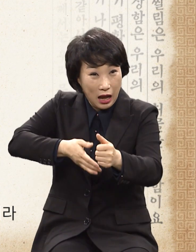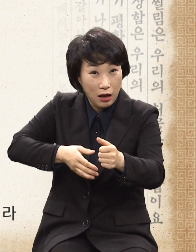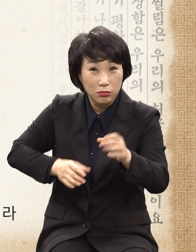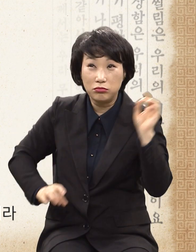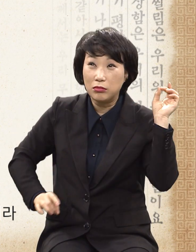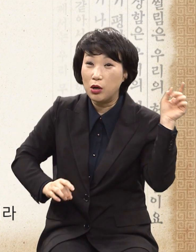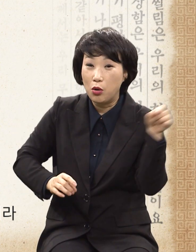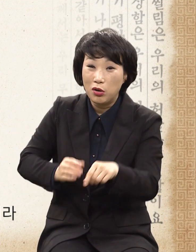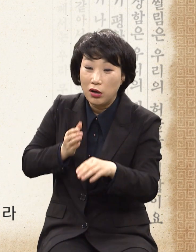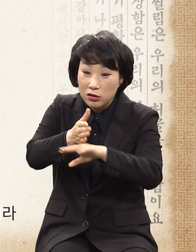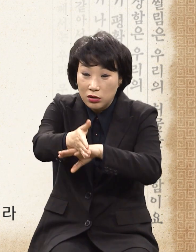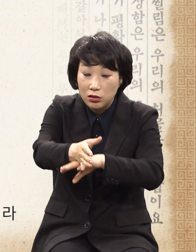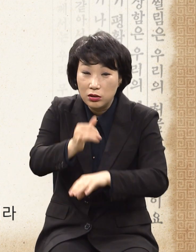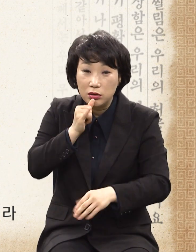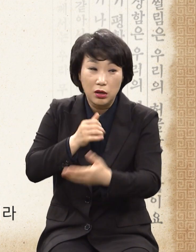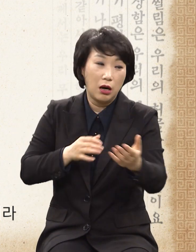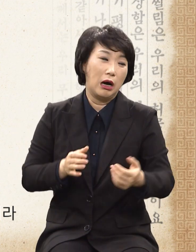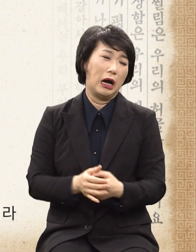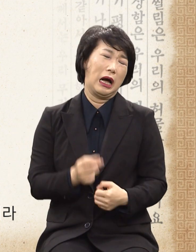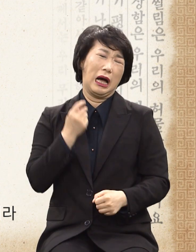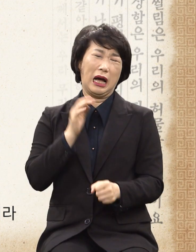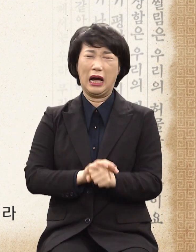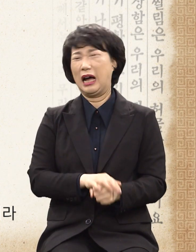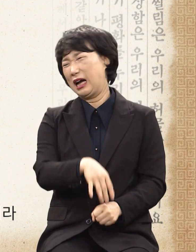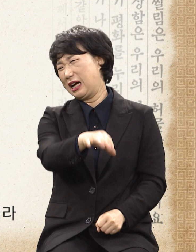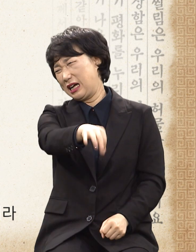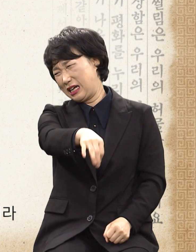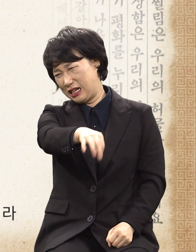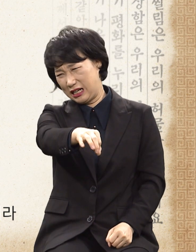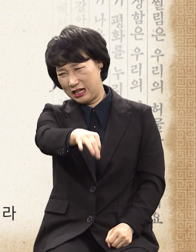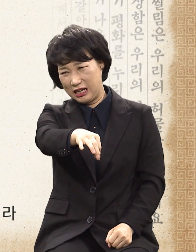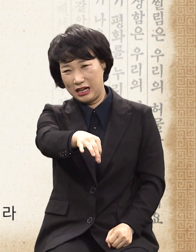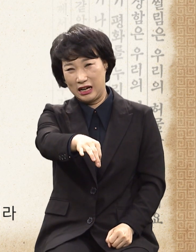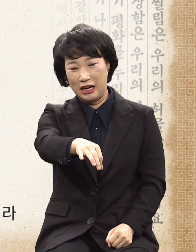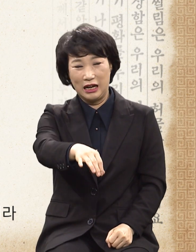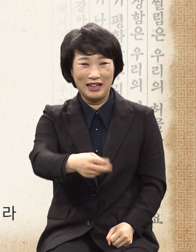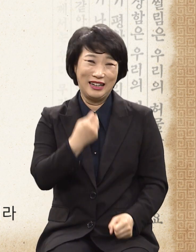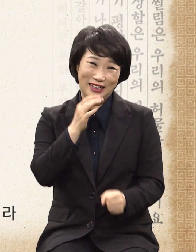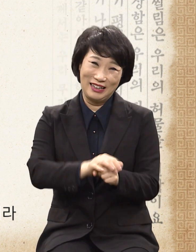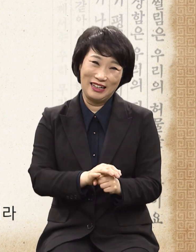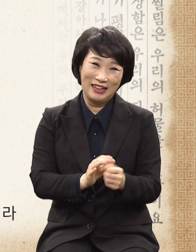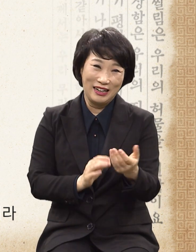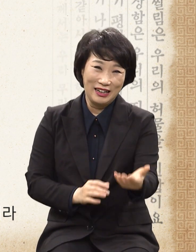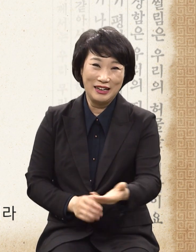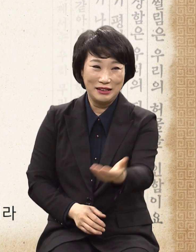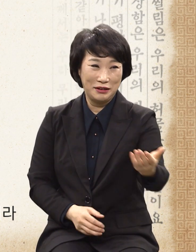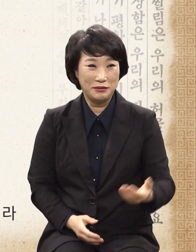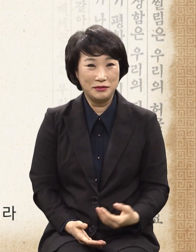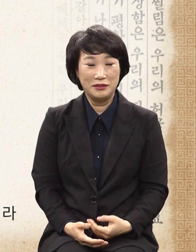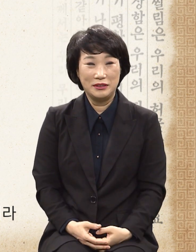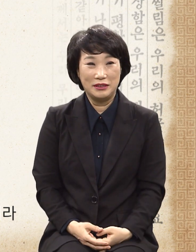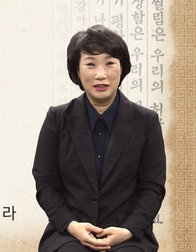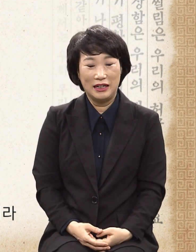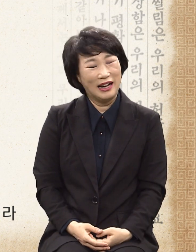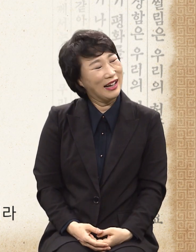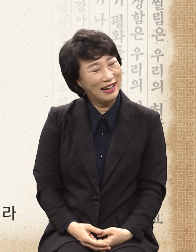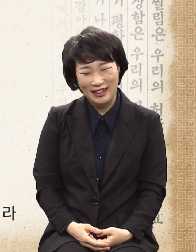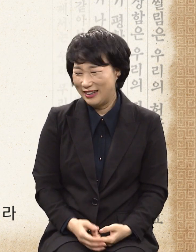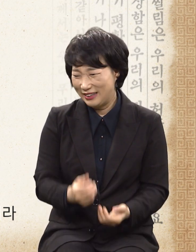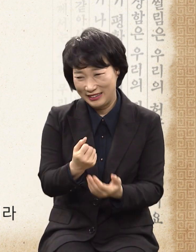이런 신앙생활이 얼마나 초라하니 보잘것없냐 이 말이야.